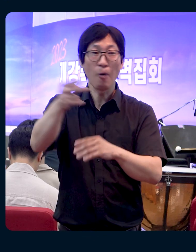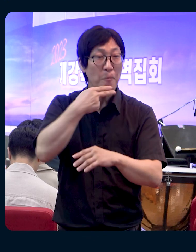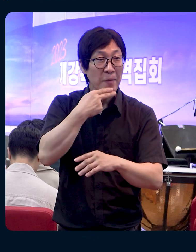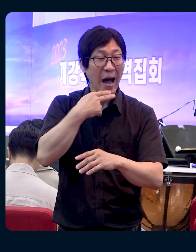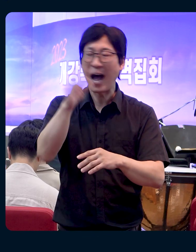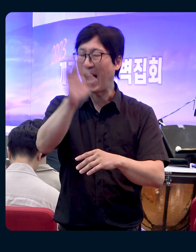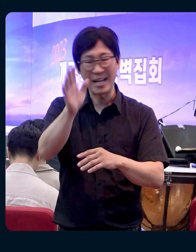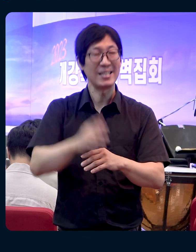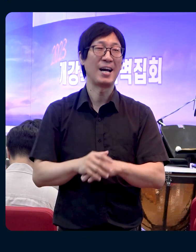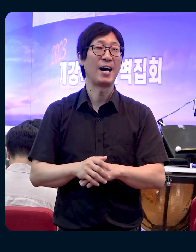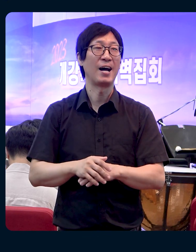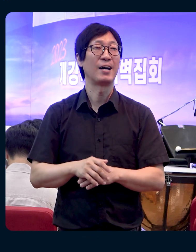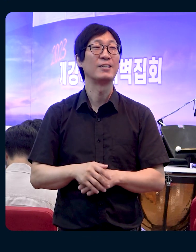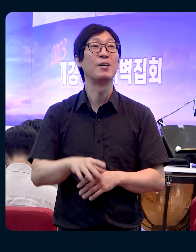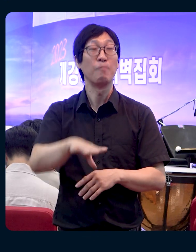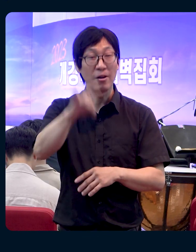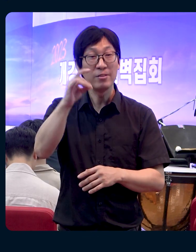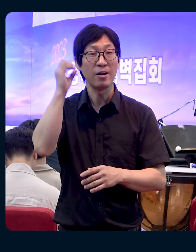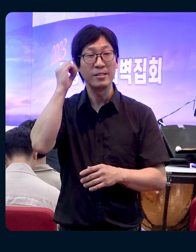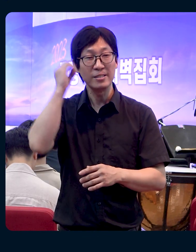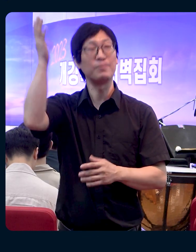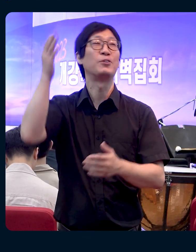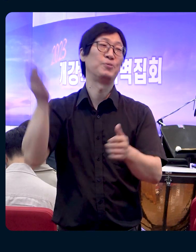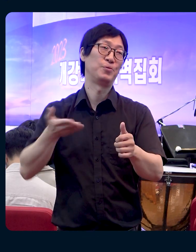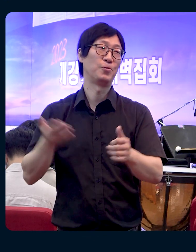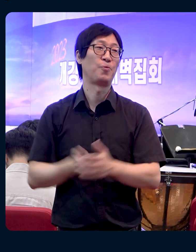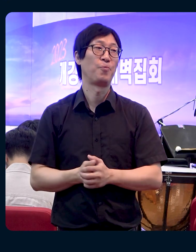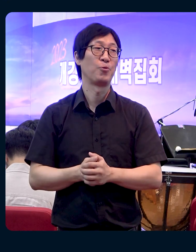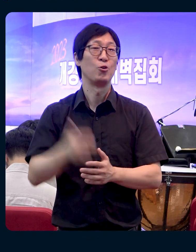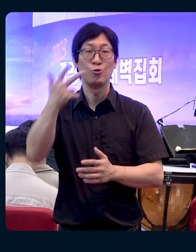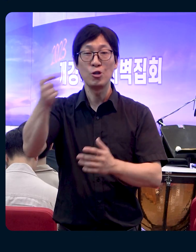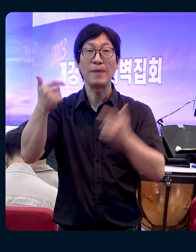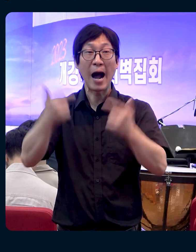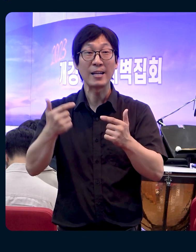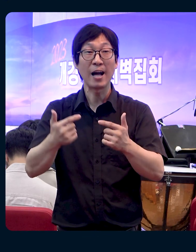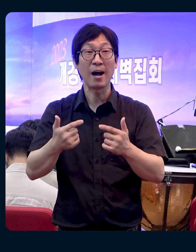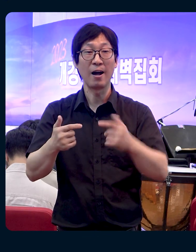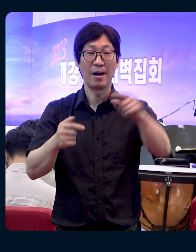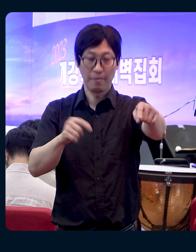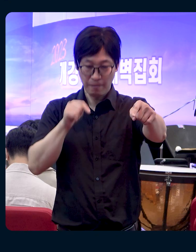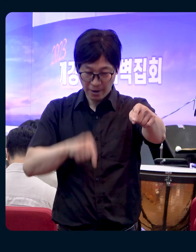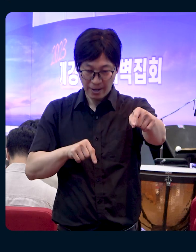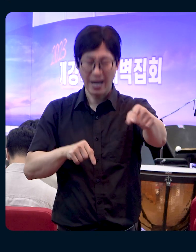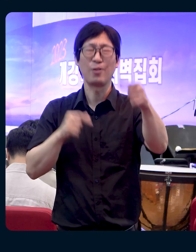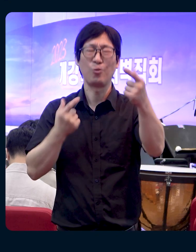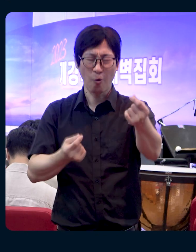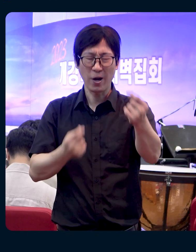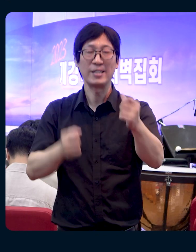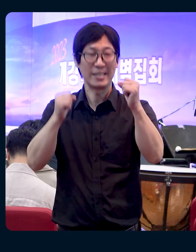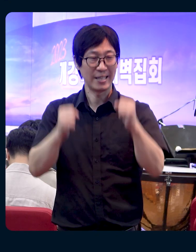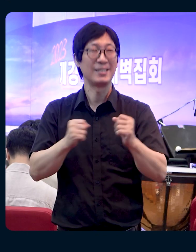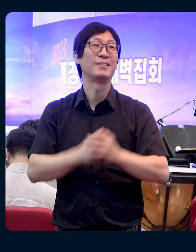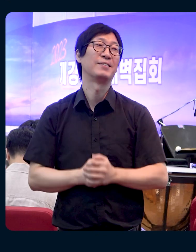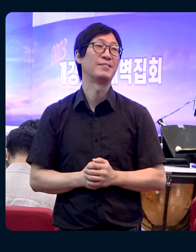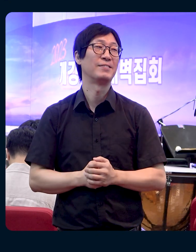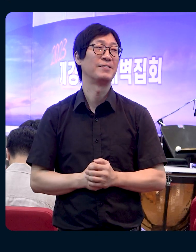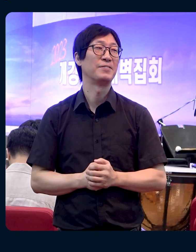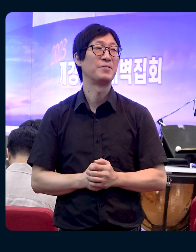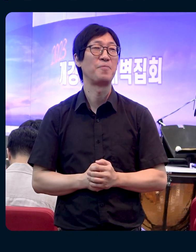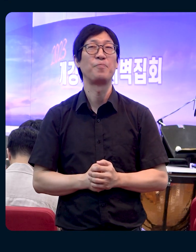생각을 가장 먼저 버려야 돼요. 이거를 버리는 게 가장 중요해요. 주님, 이게